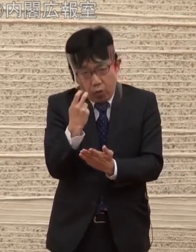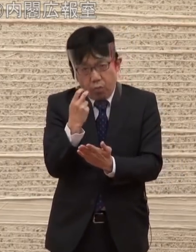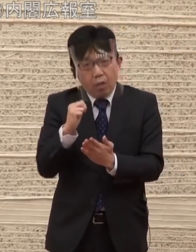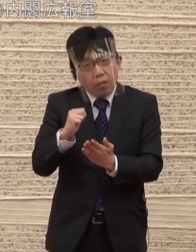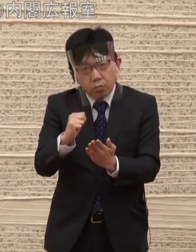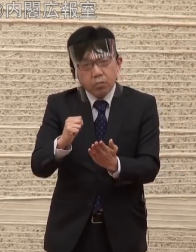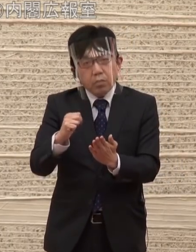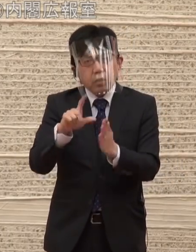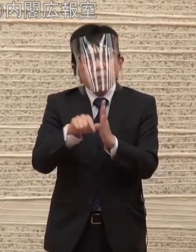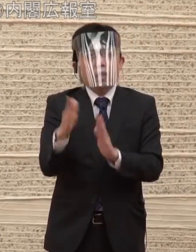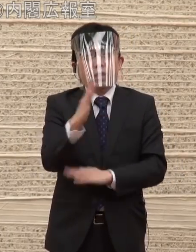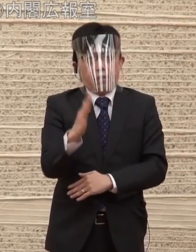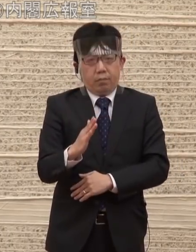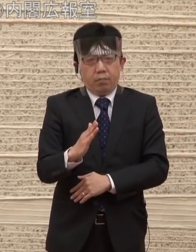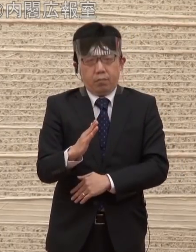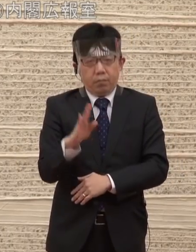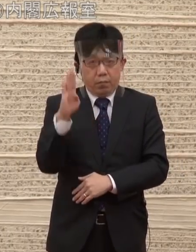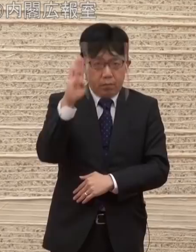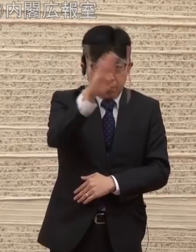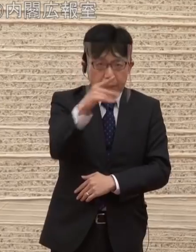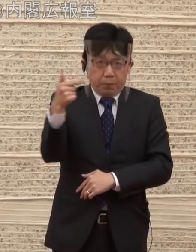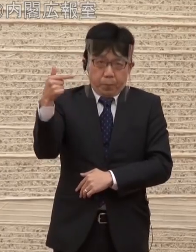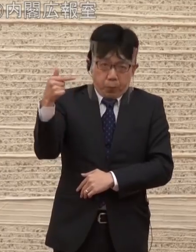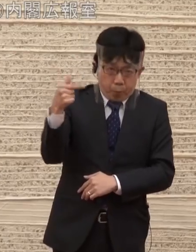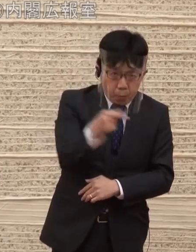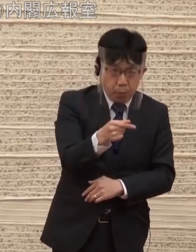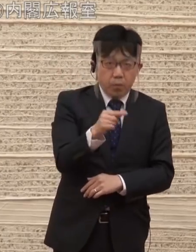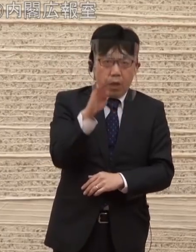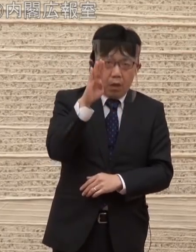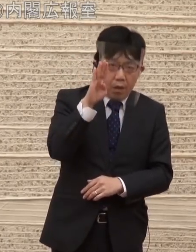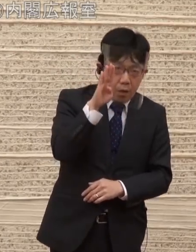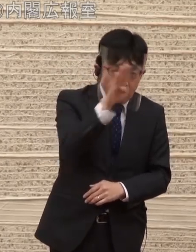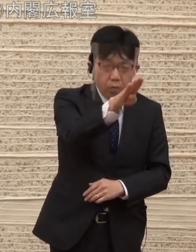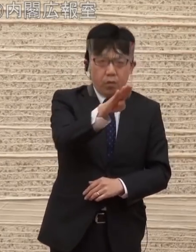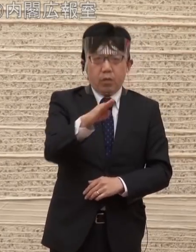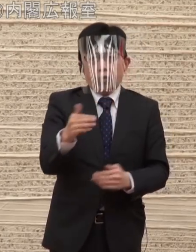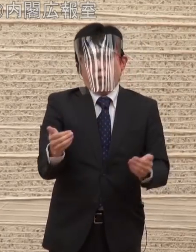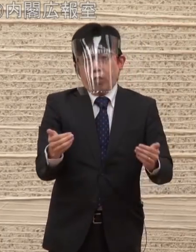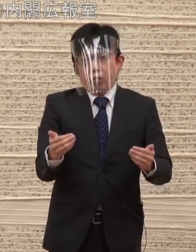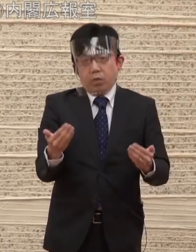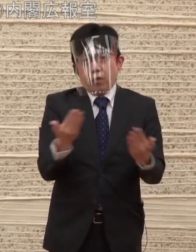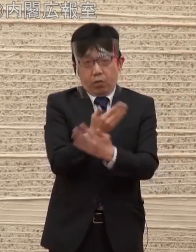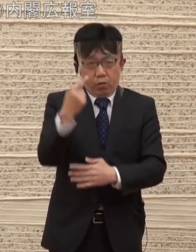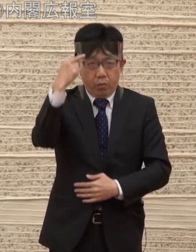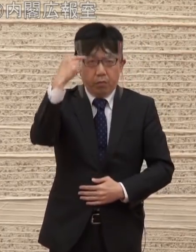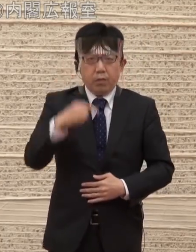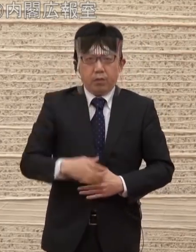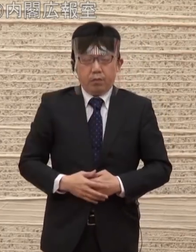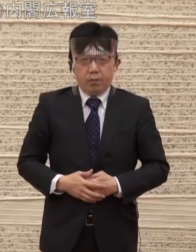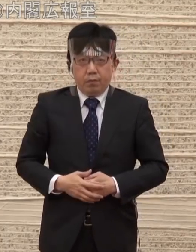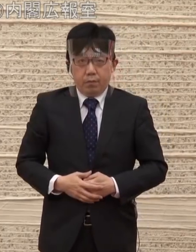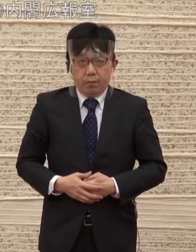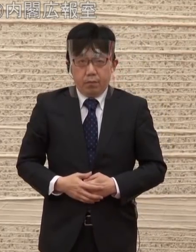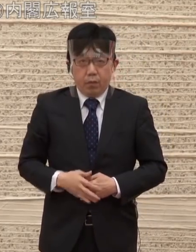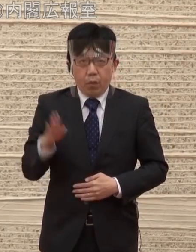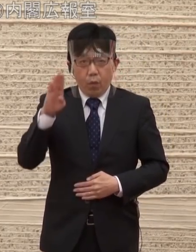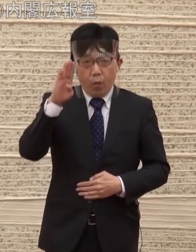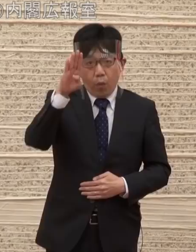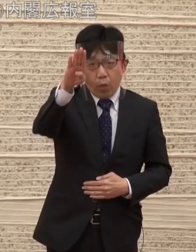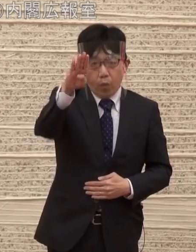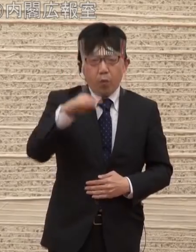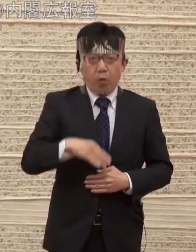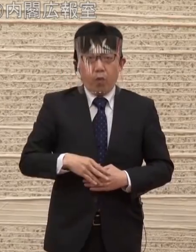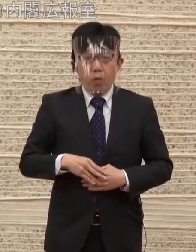収束した段階においてですね収束をしなければならないとこう思っていますあの今後ともです